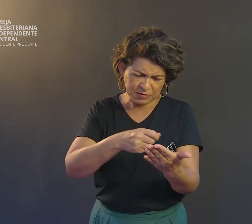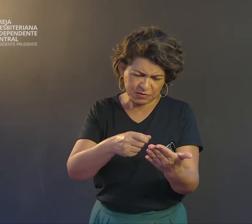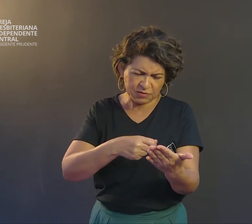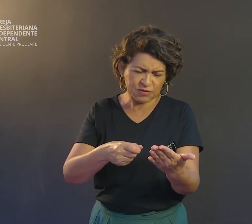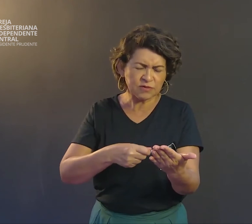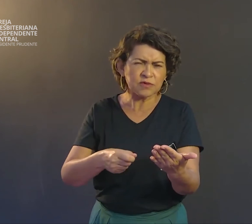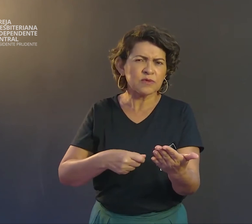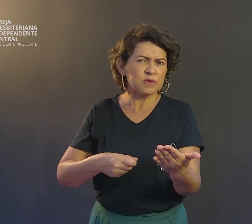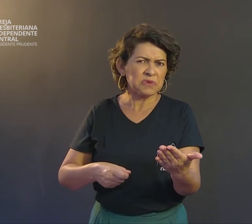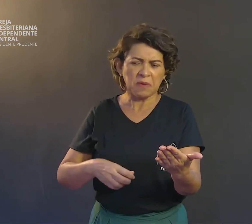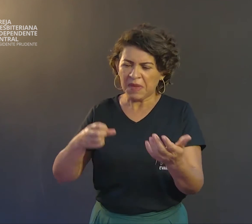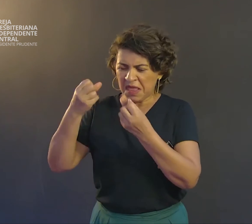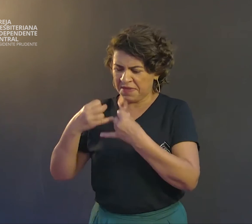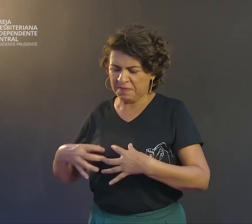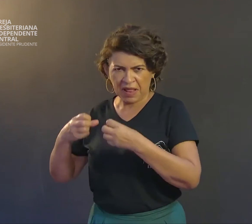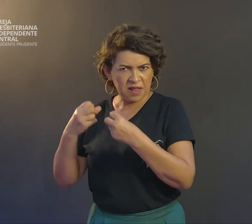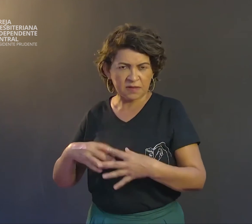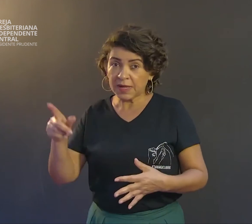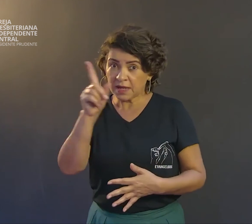os pecados, apenas escreva.